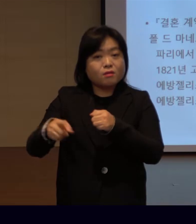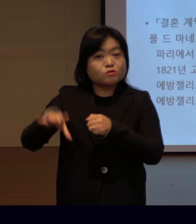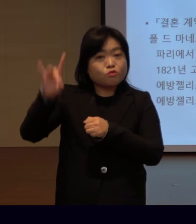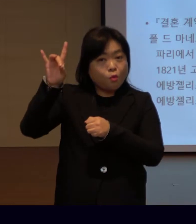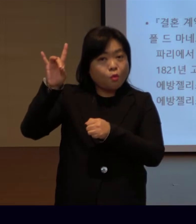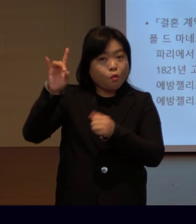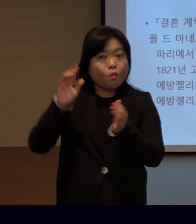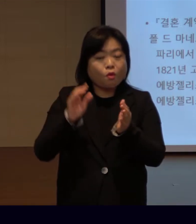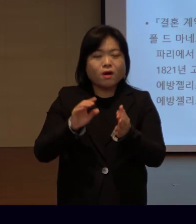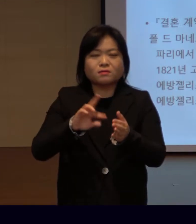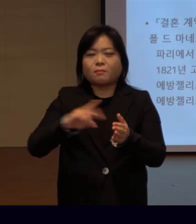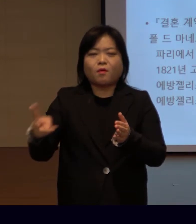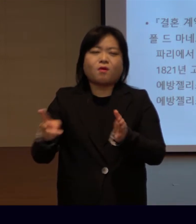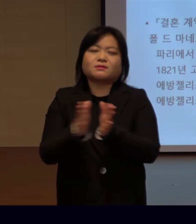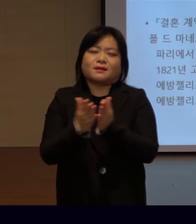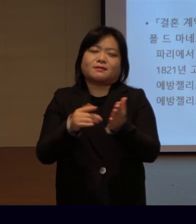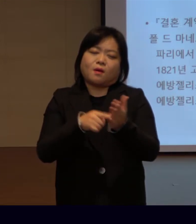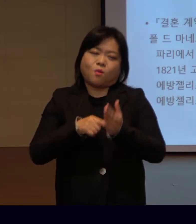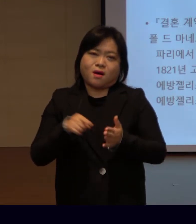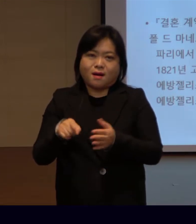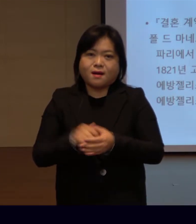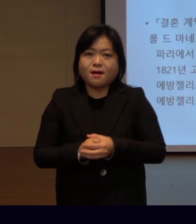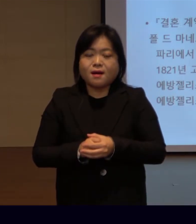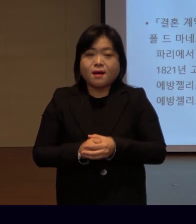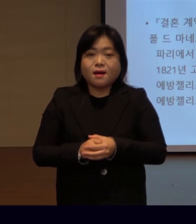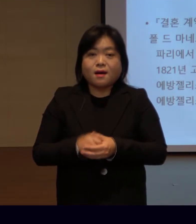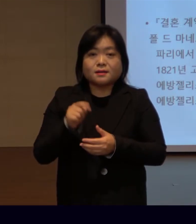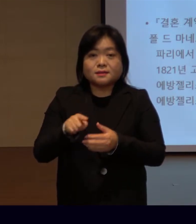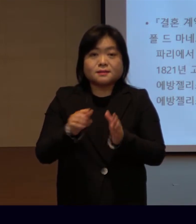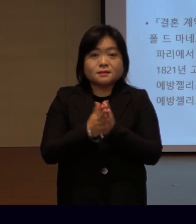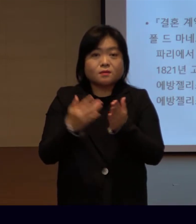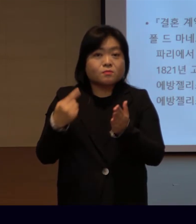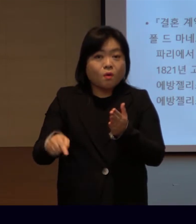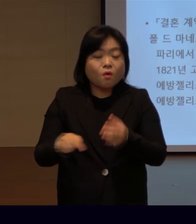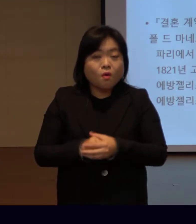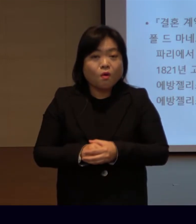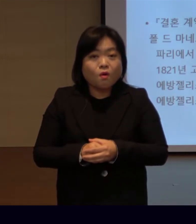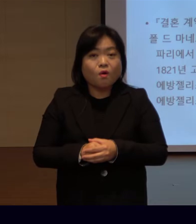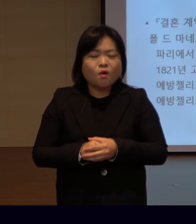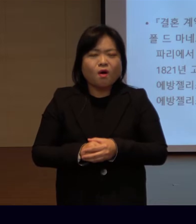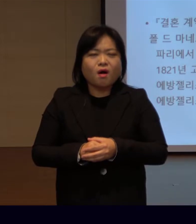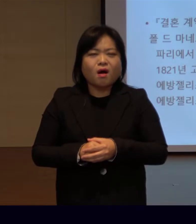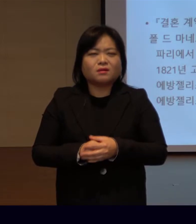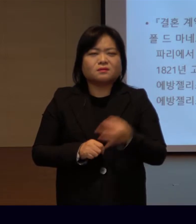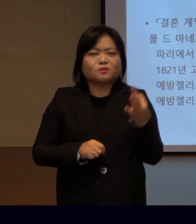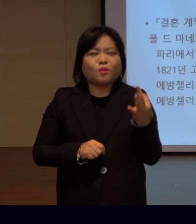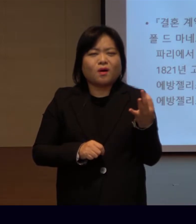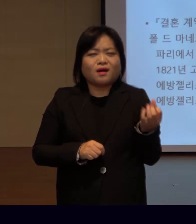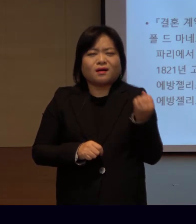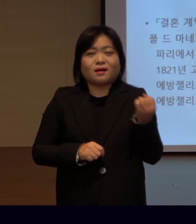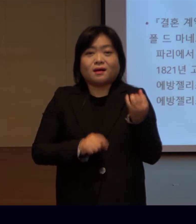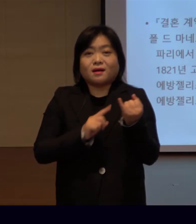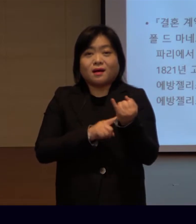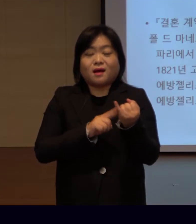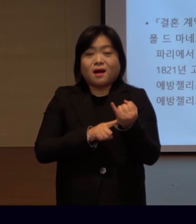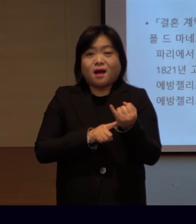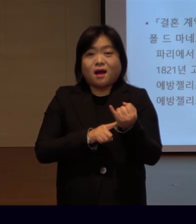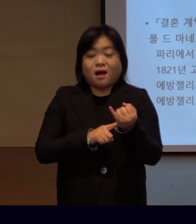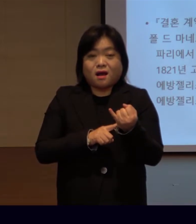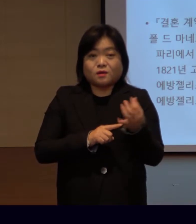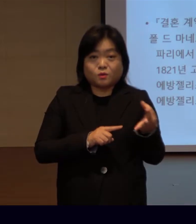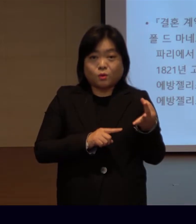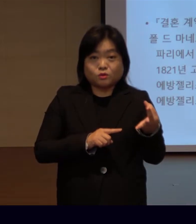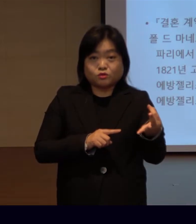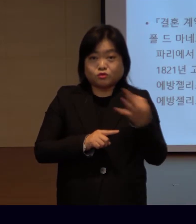이제 나올 겁니다. 근데 이거는 뭐냐면은 그래서 이제 지참금을 그러면은 야 여기서 지참금 주는 게